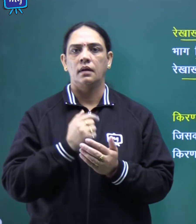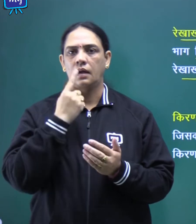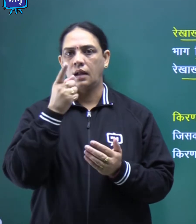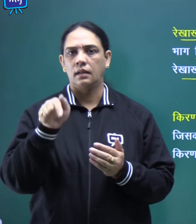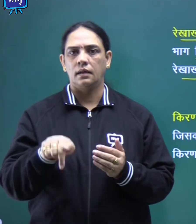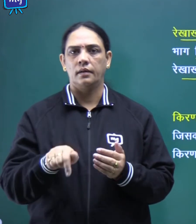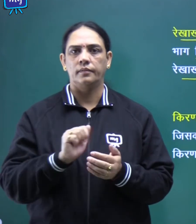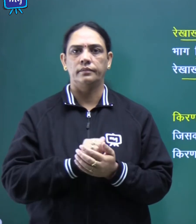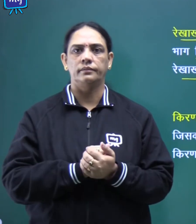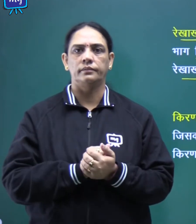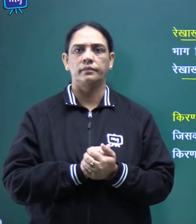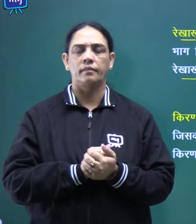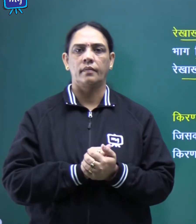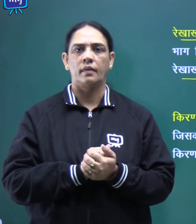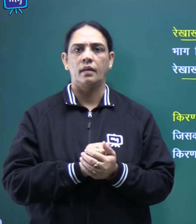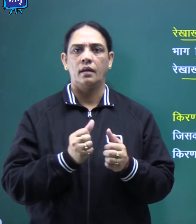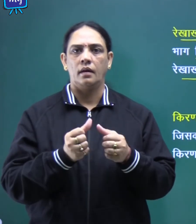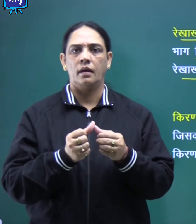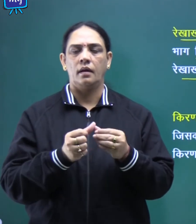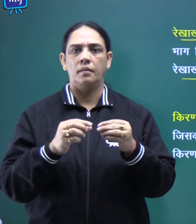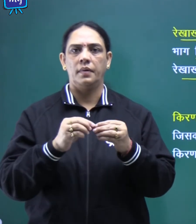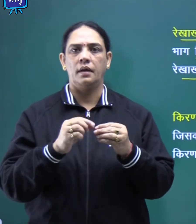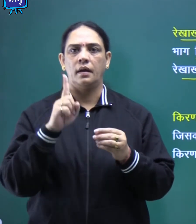कहलाता है। AB एक रेखा है